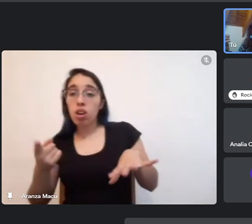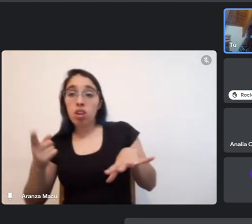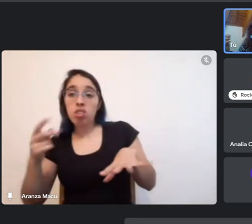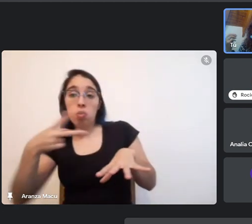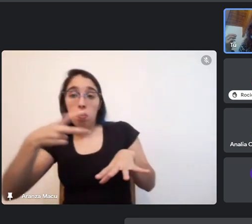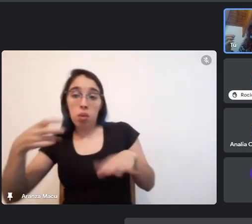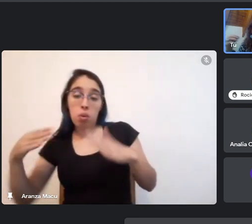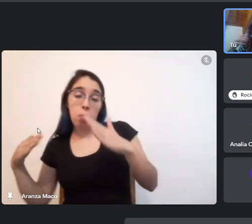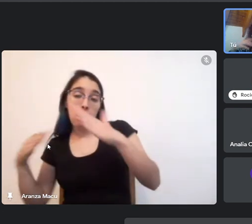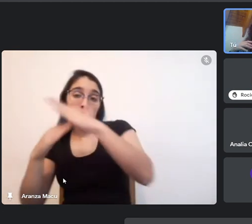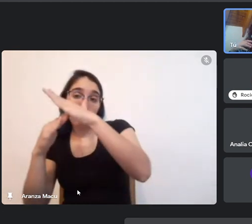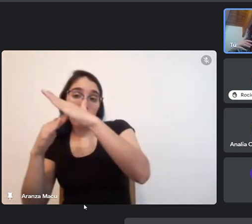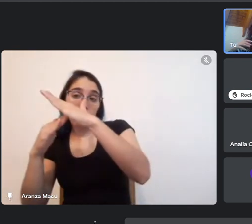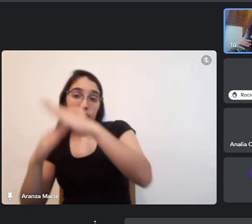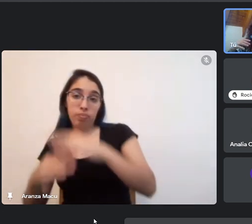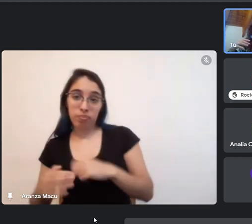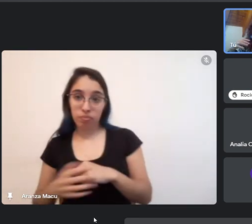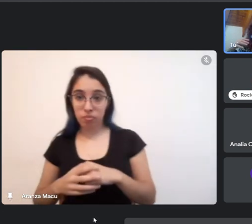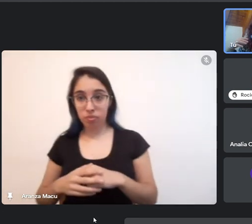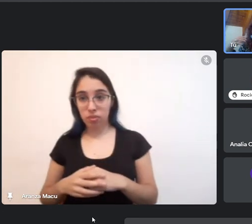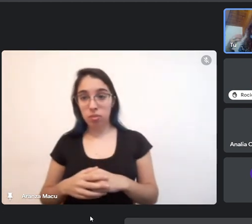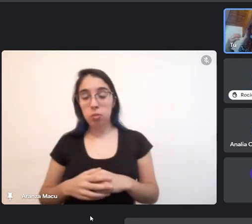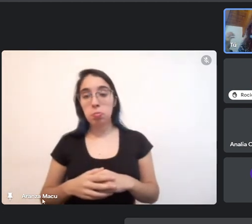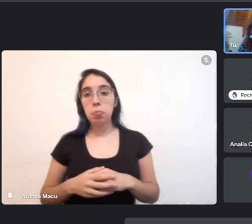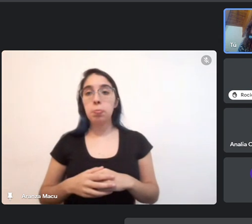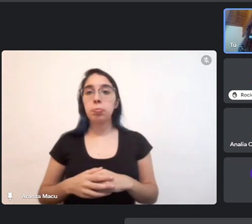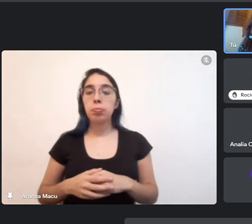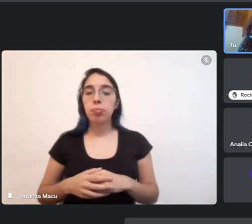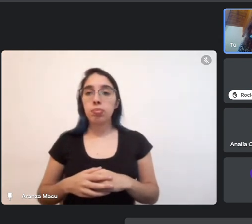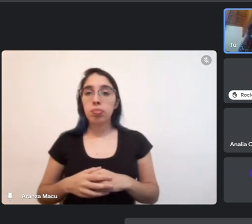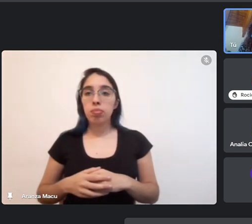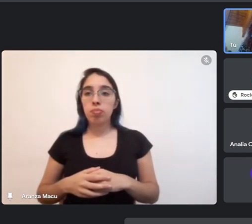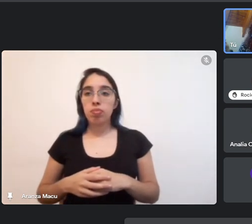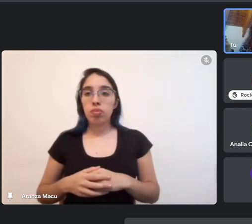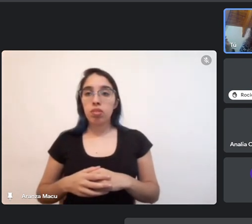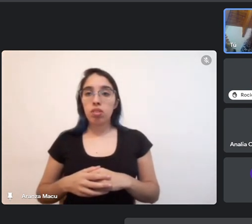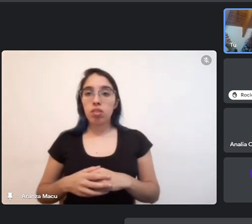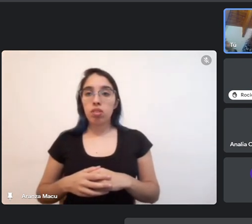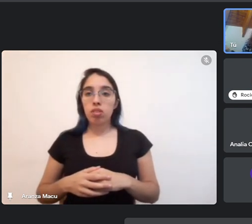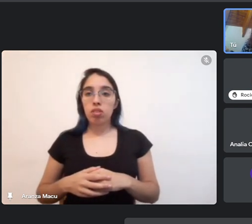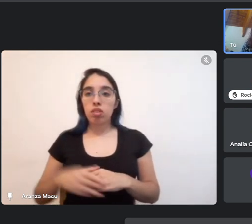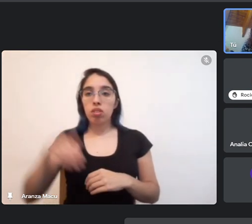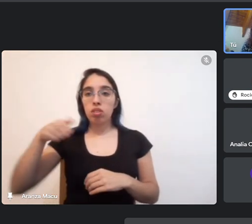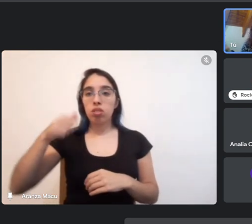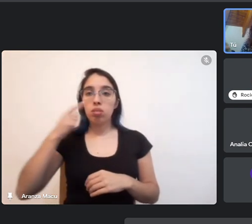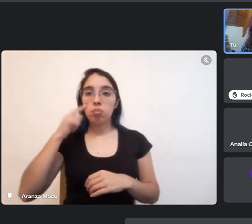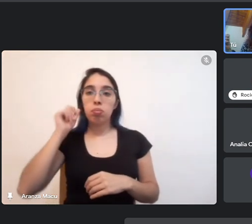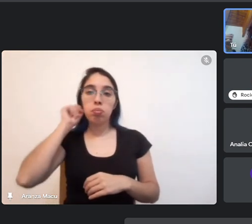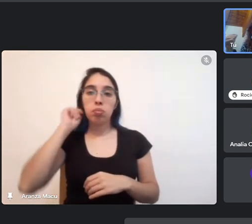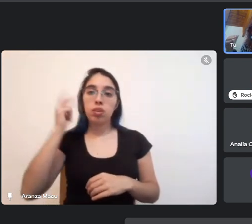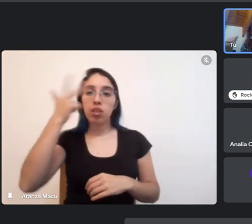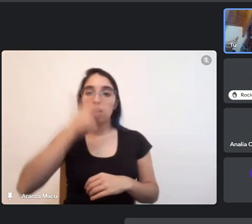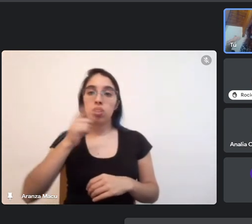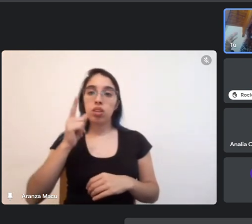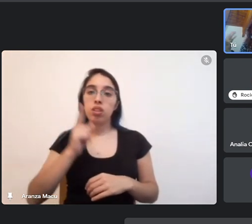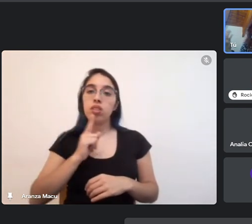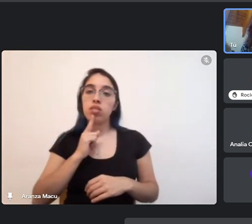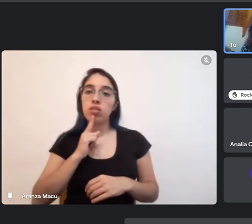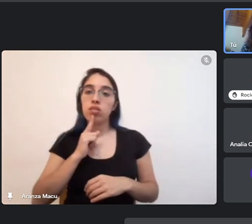¿sí? May y otro verbo más. Might sería igual que could. Podría ser